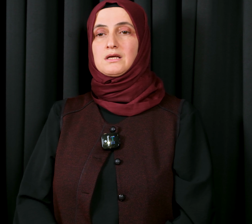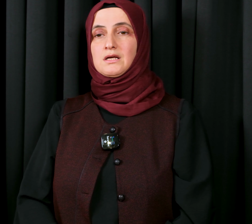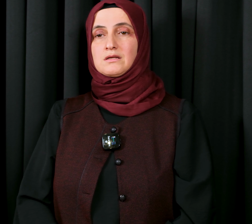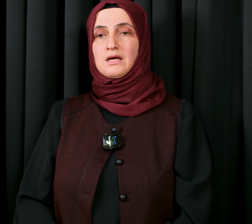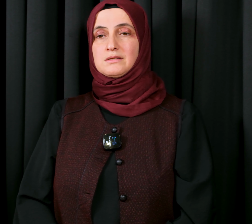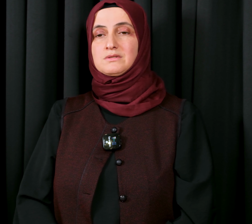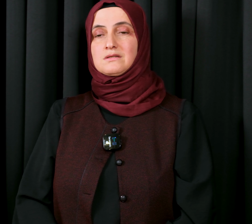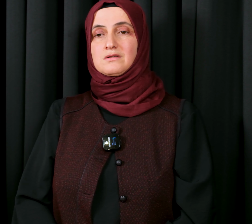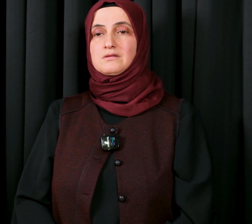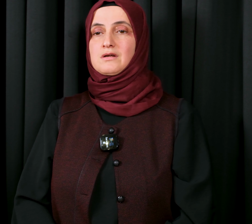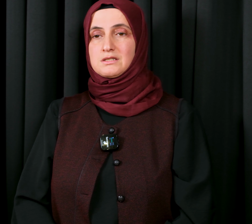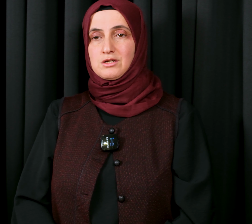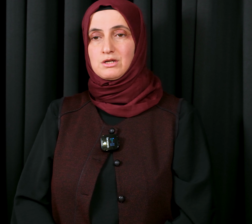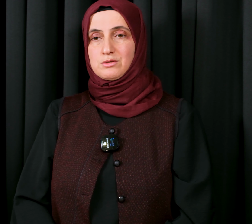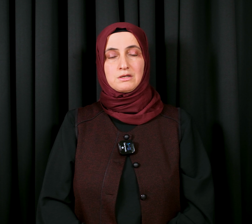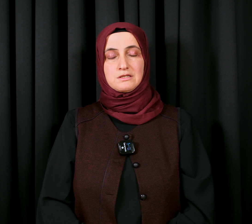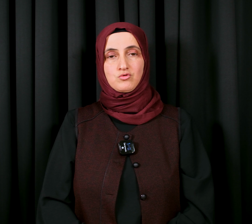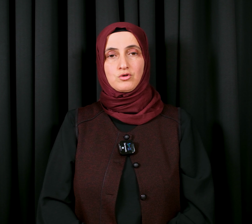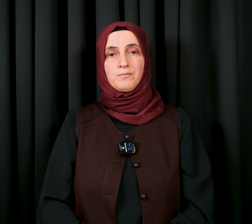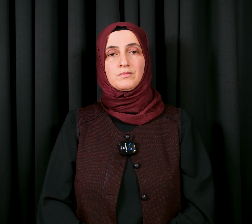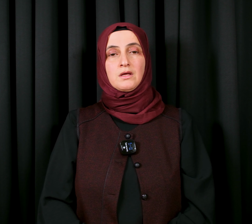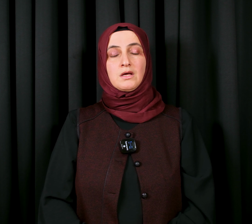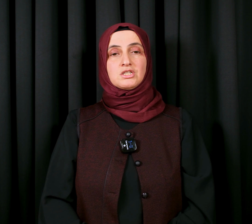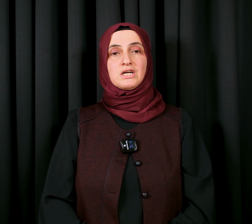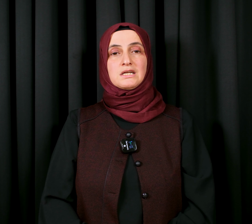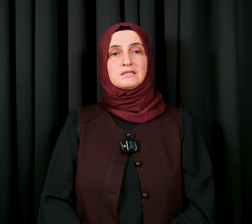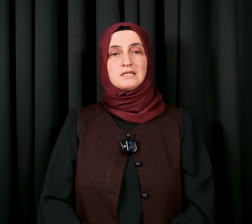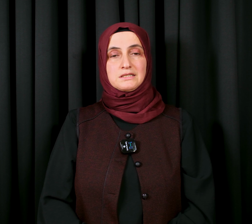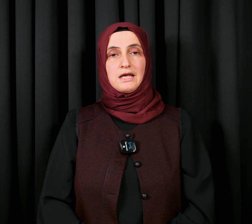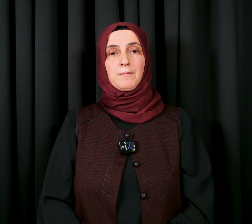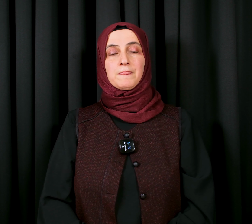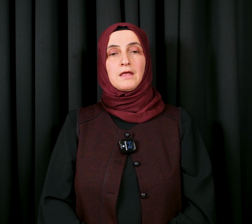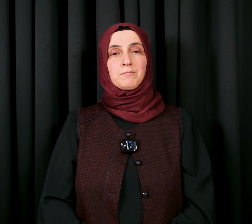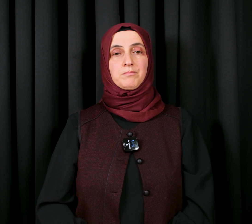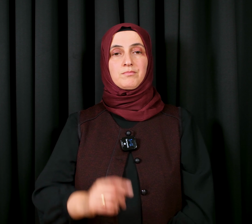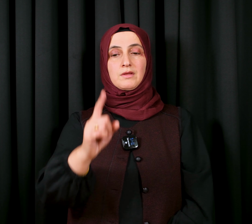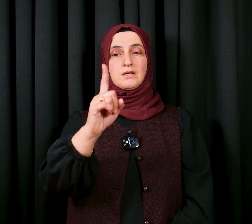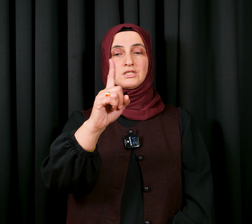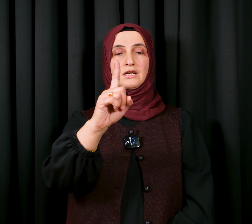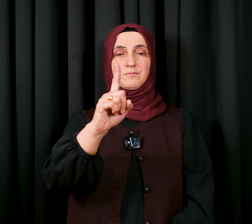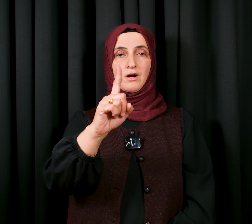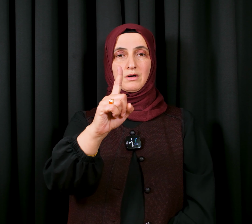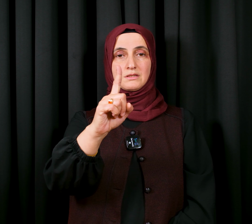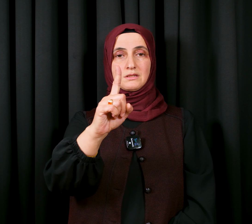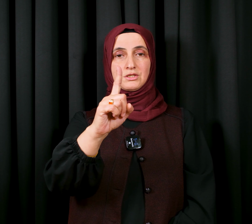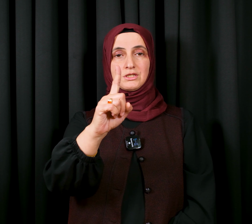kendimizi tanıtarak işe başlamak istiyorum. İşaret dilinde işaret parmağınız açık,